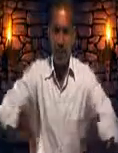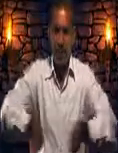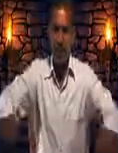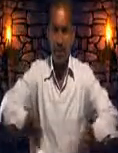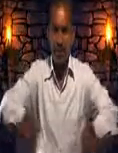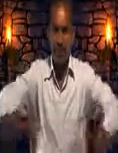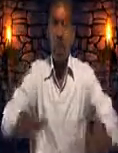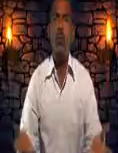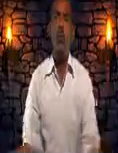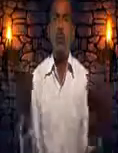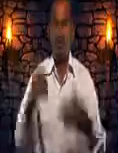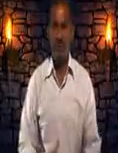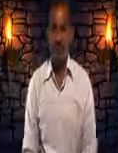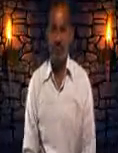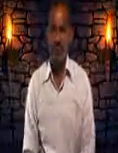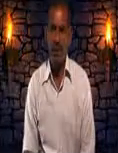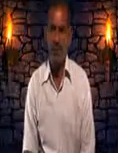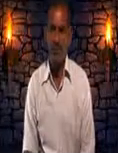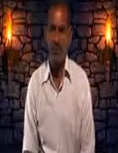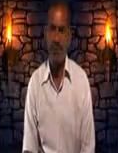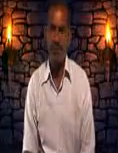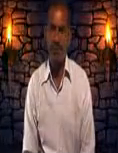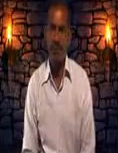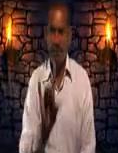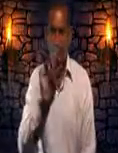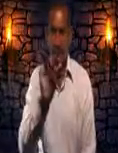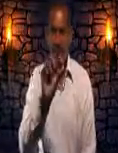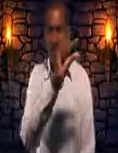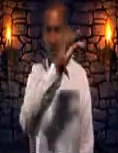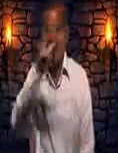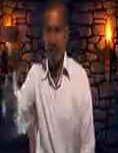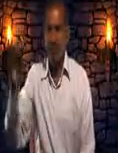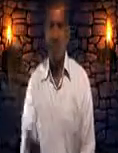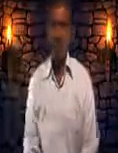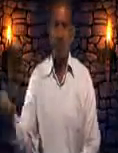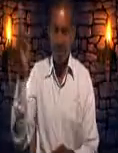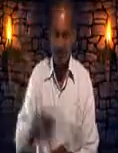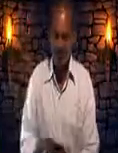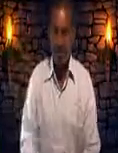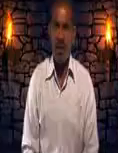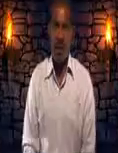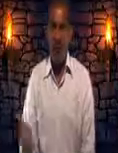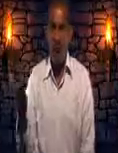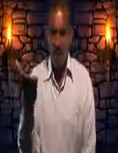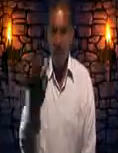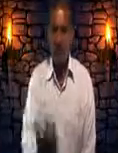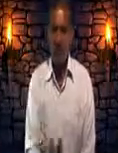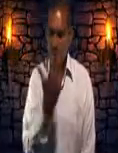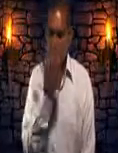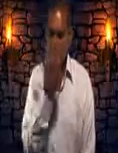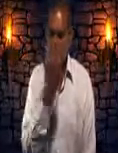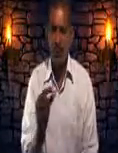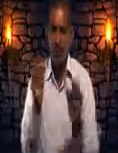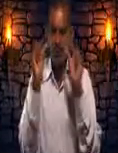பிரிவினை உண்டாயிற்று. வசனம் 17. மறுபடியும் அவர்கள் குருடனை